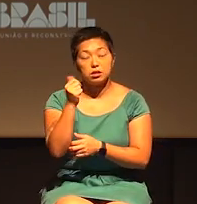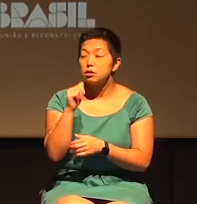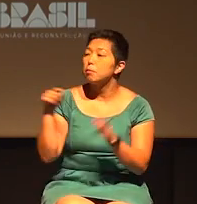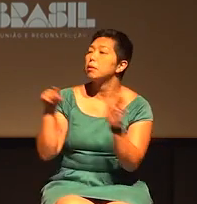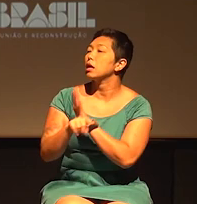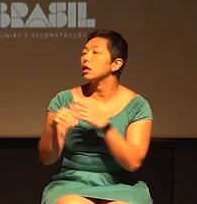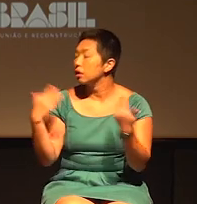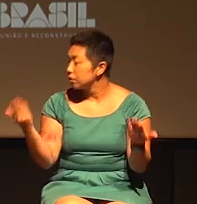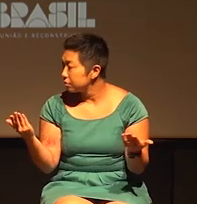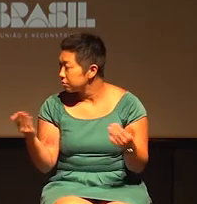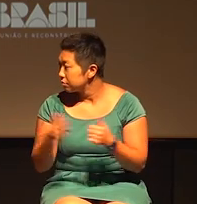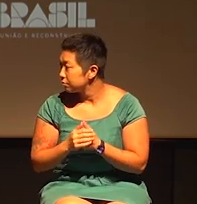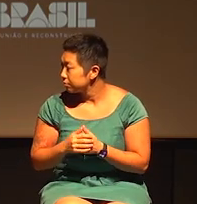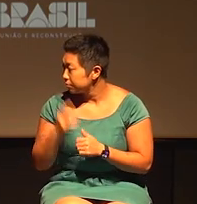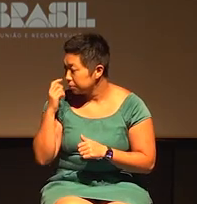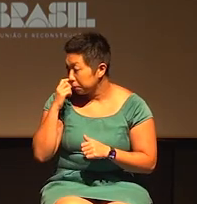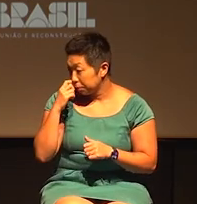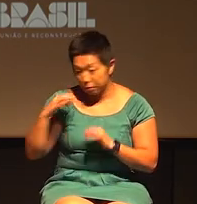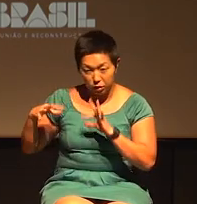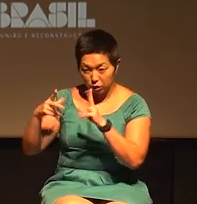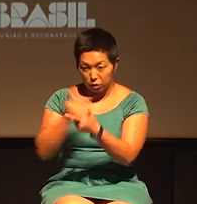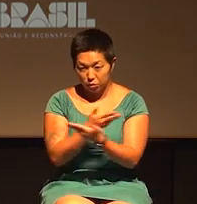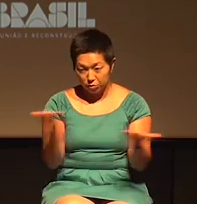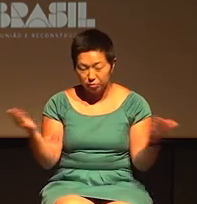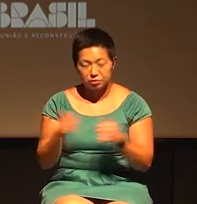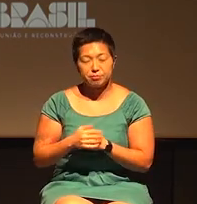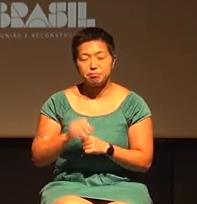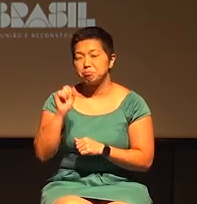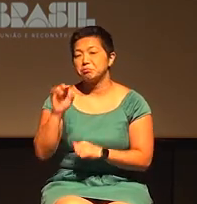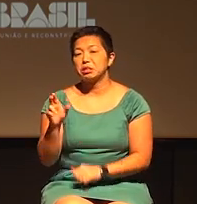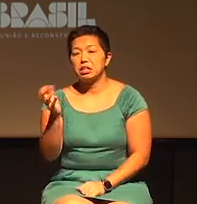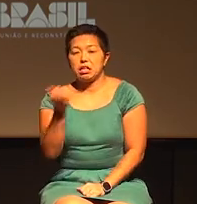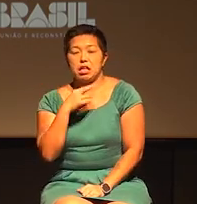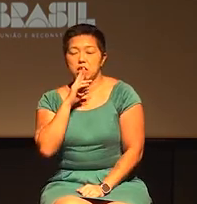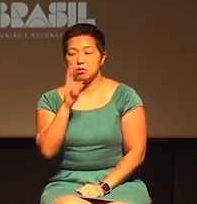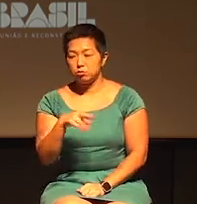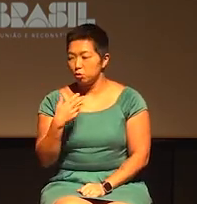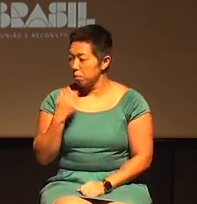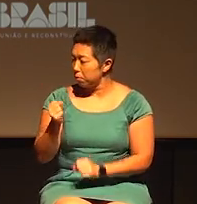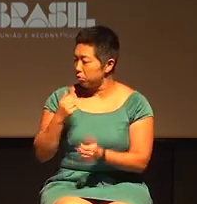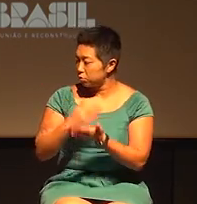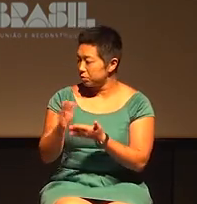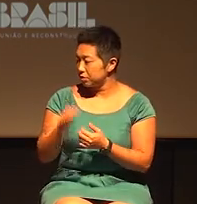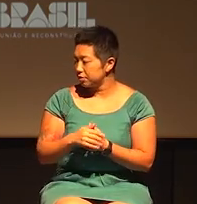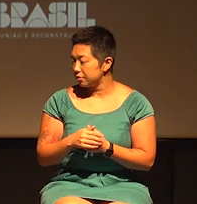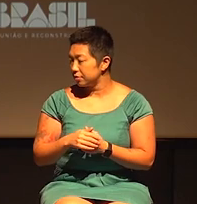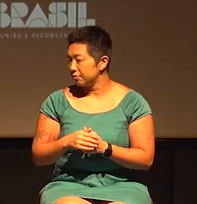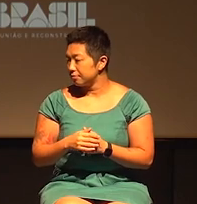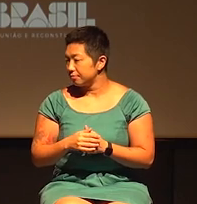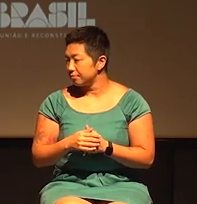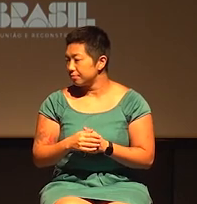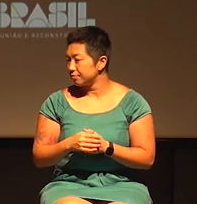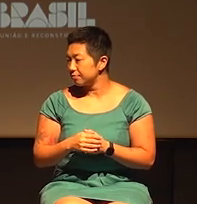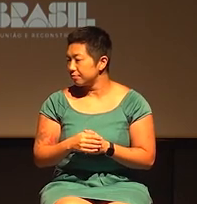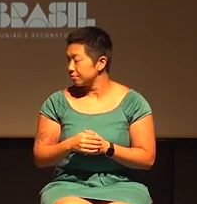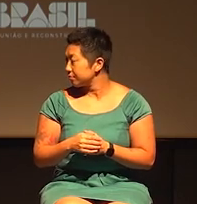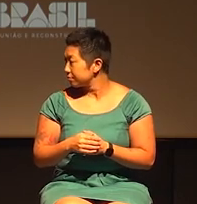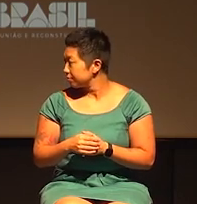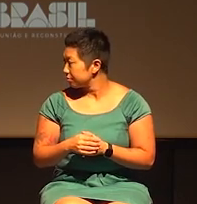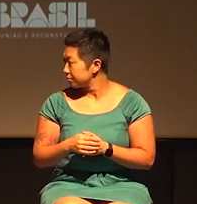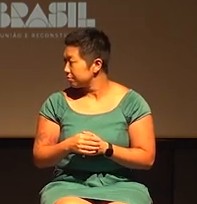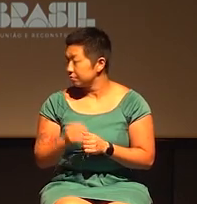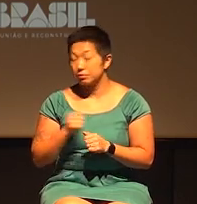quem adfo Para todo mundo quem quiser responder Soninha então